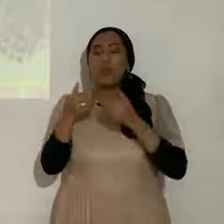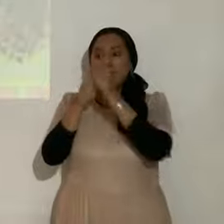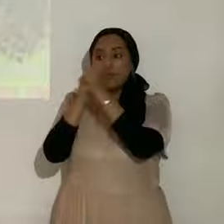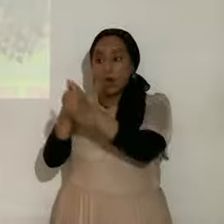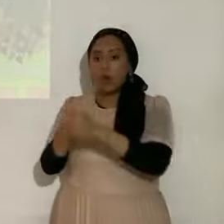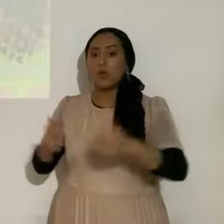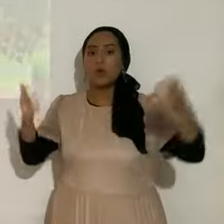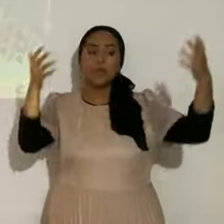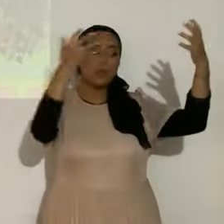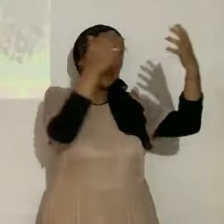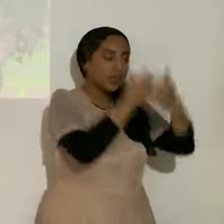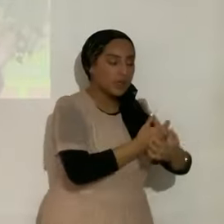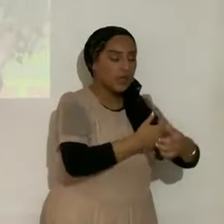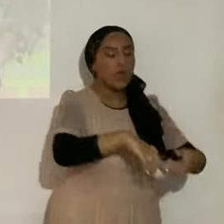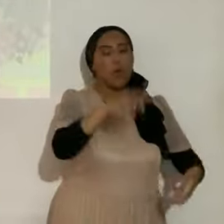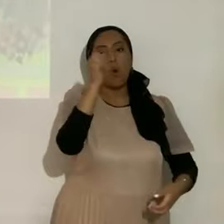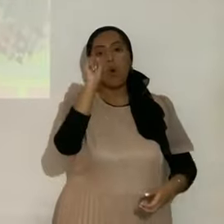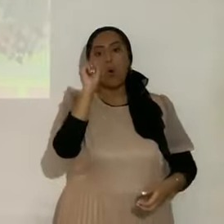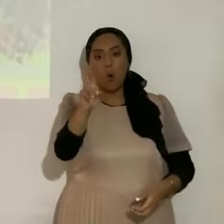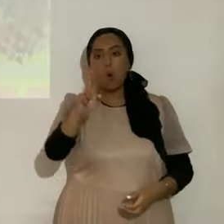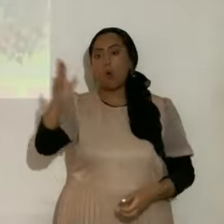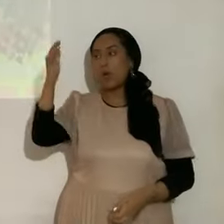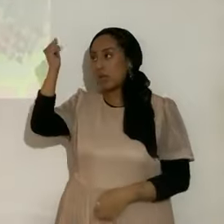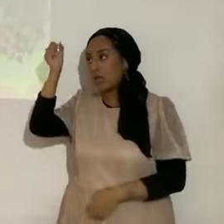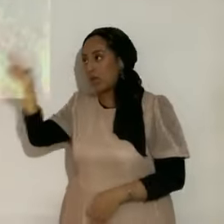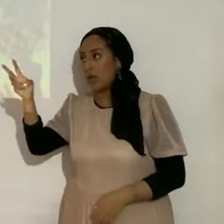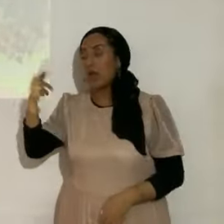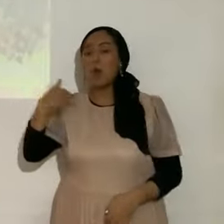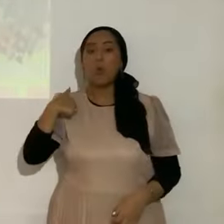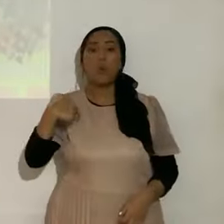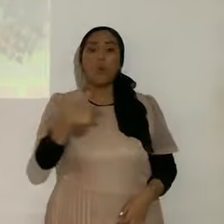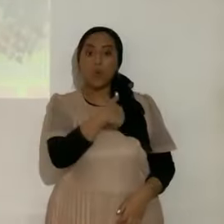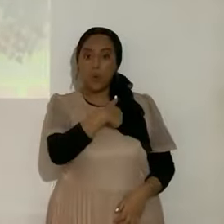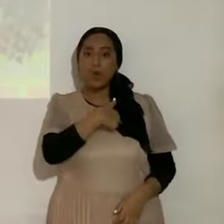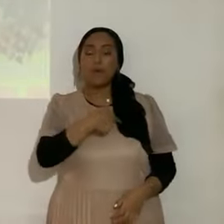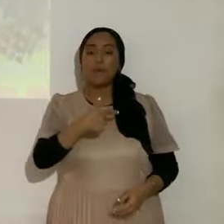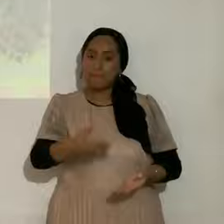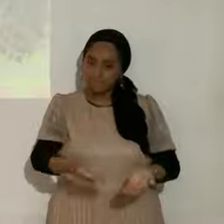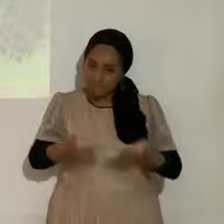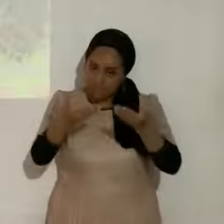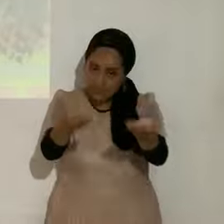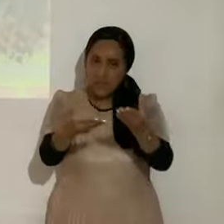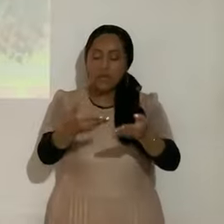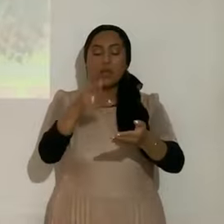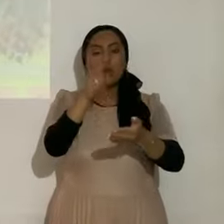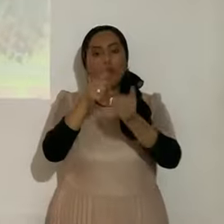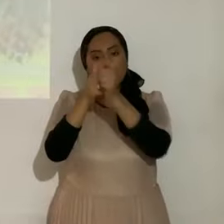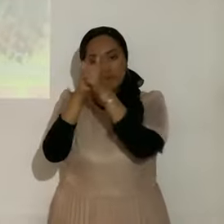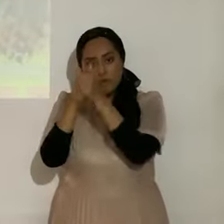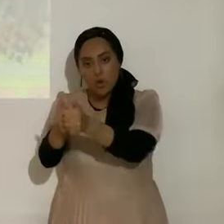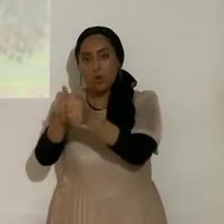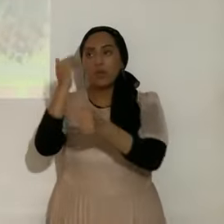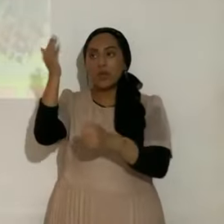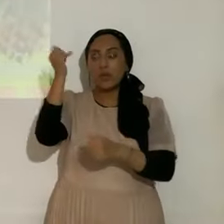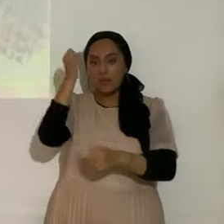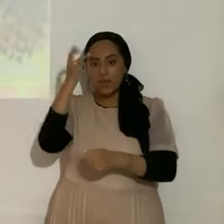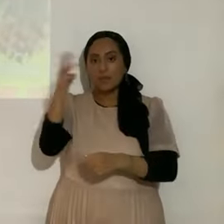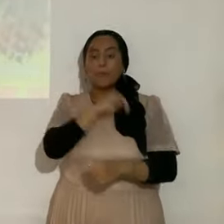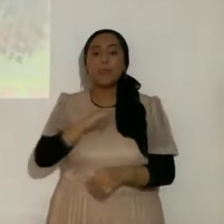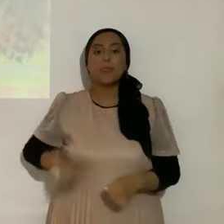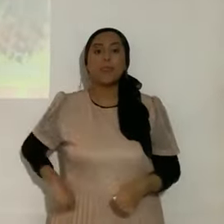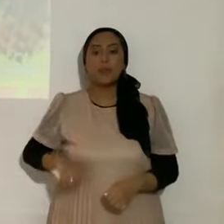las tinieblas o a Yahshua. Nosotros te recomendamos que tú sigas a Yahshua HaMashiach